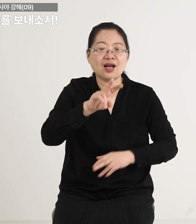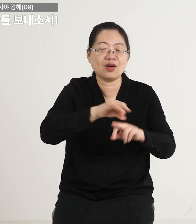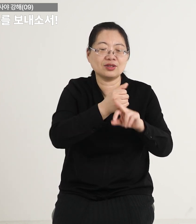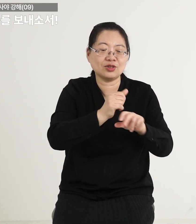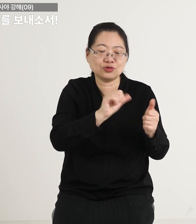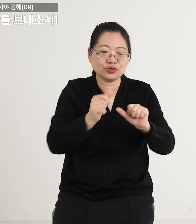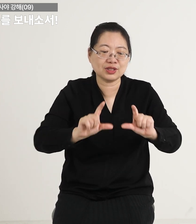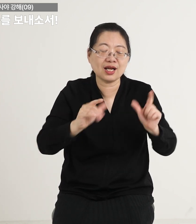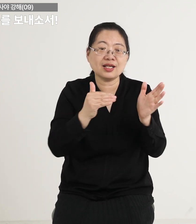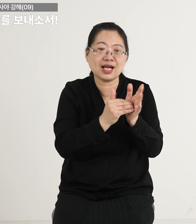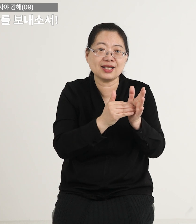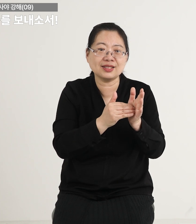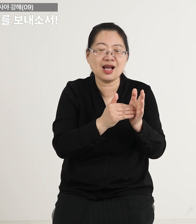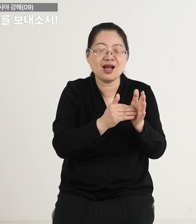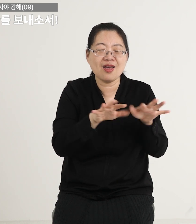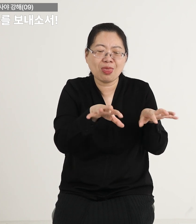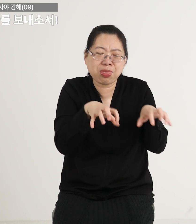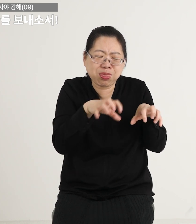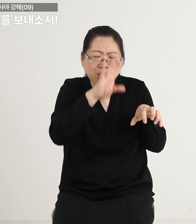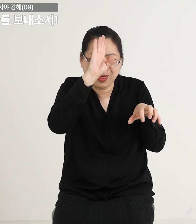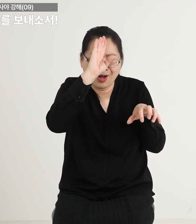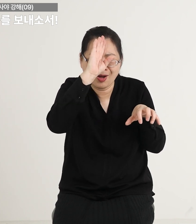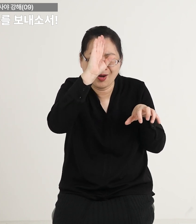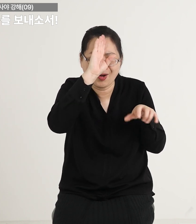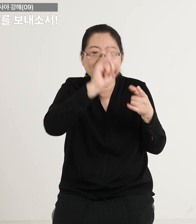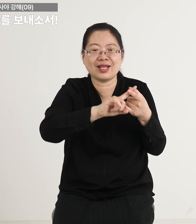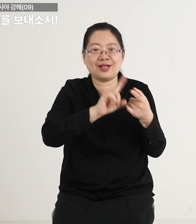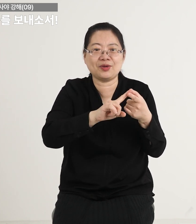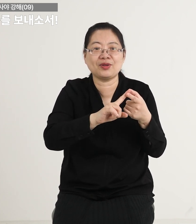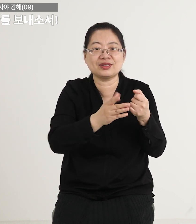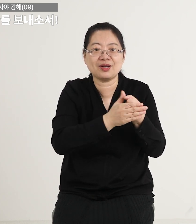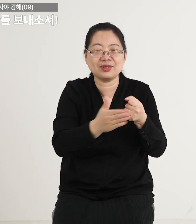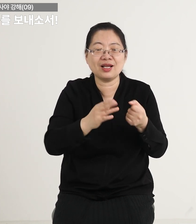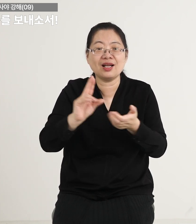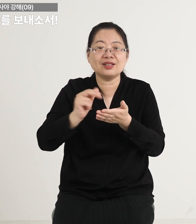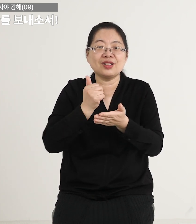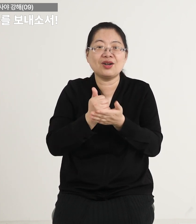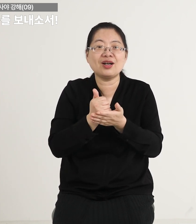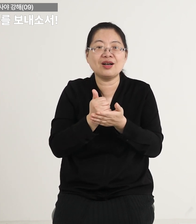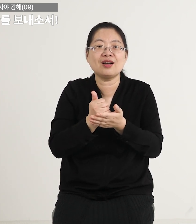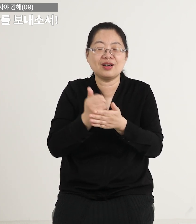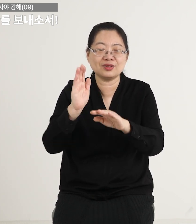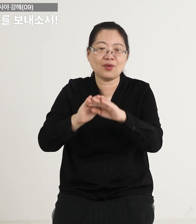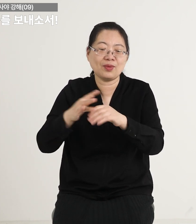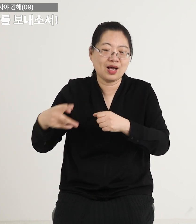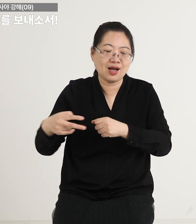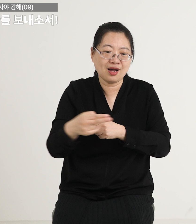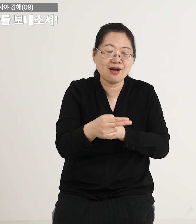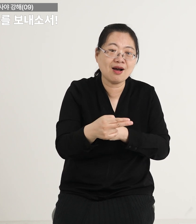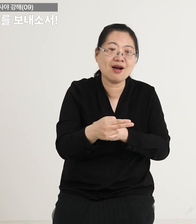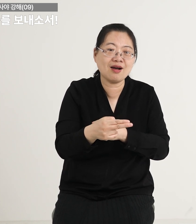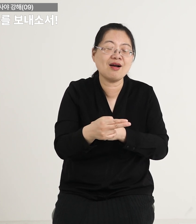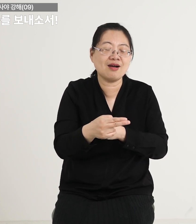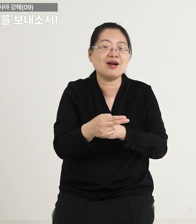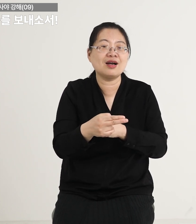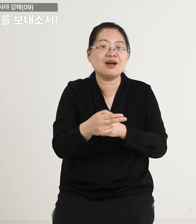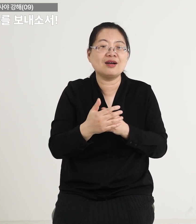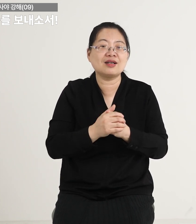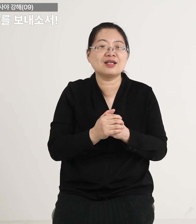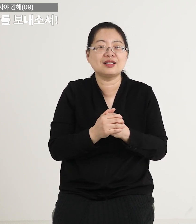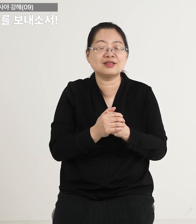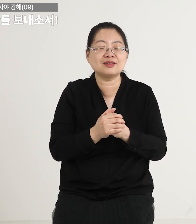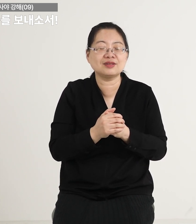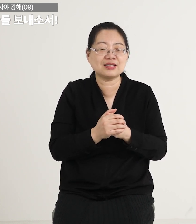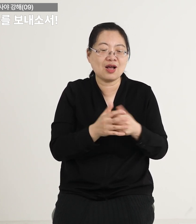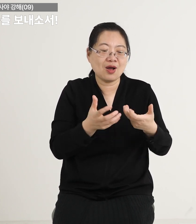죽는 날까지 나병 환자가 되었고 나병 환자가 되매 여호와의 전에서 끊어져 별궁에 살았으므로 그의